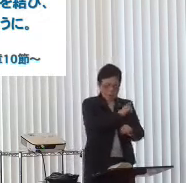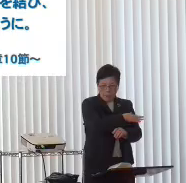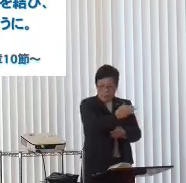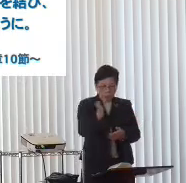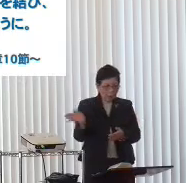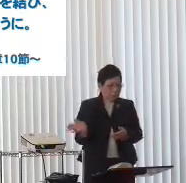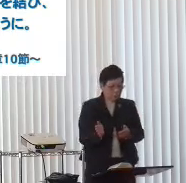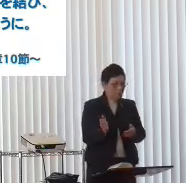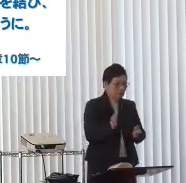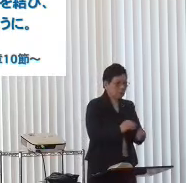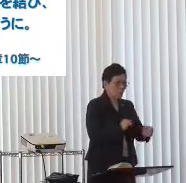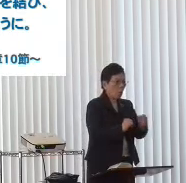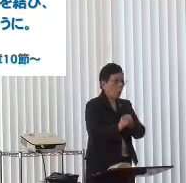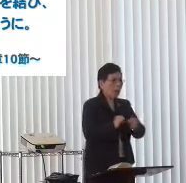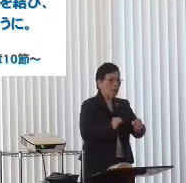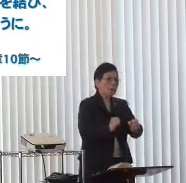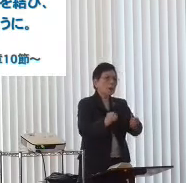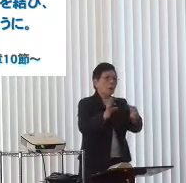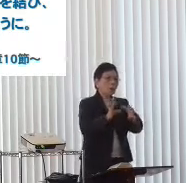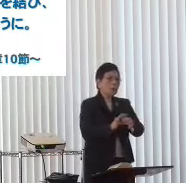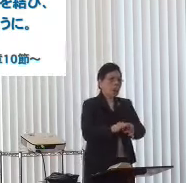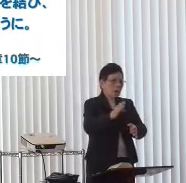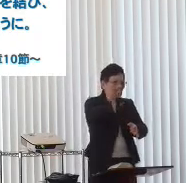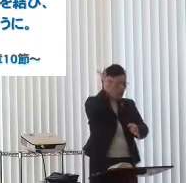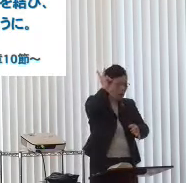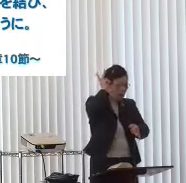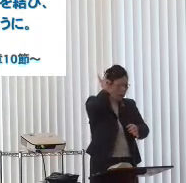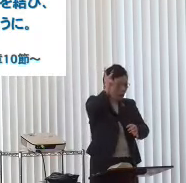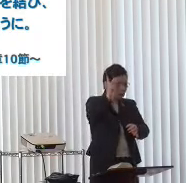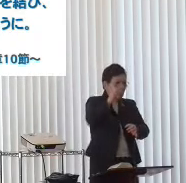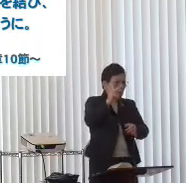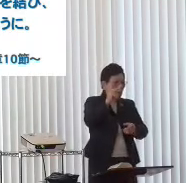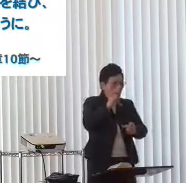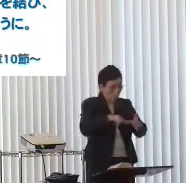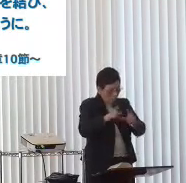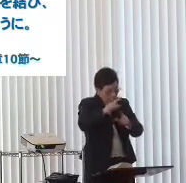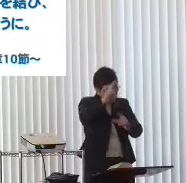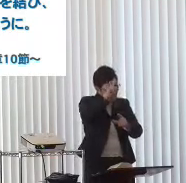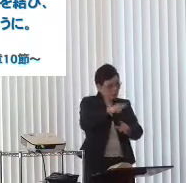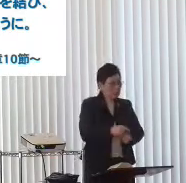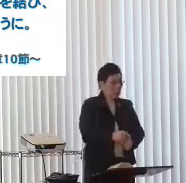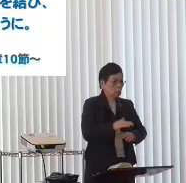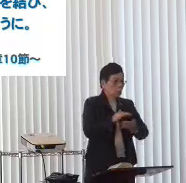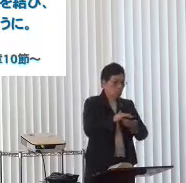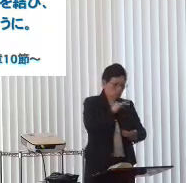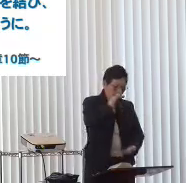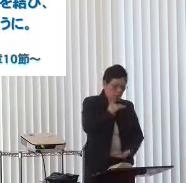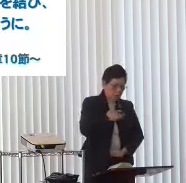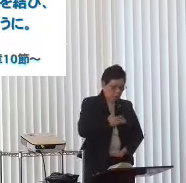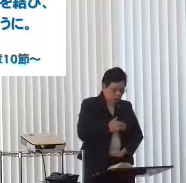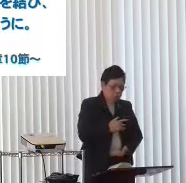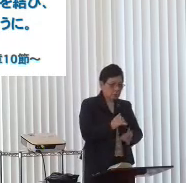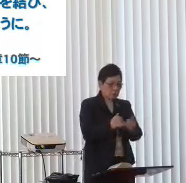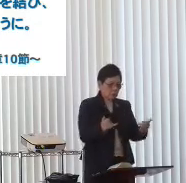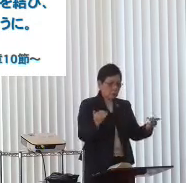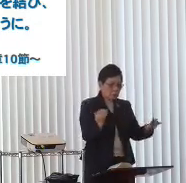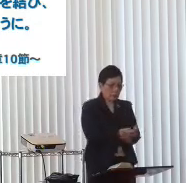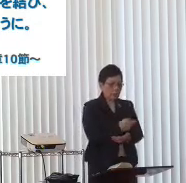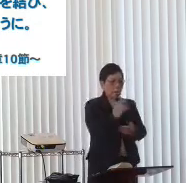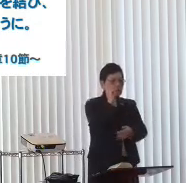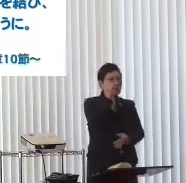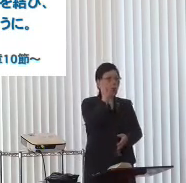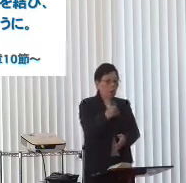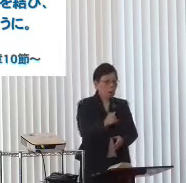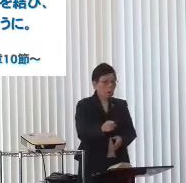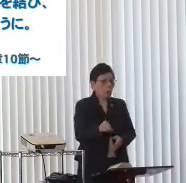び、神をますます深く知るようにと。これはパウロの祈り